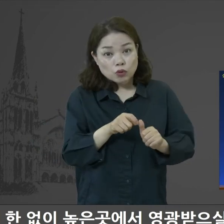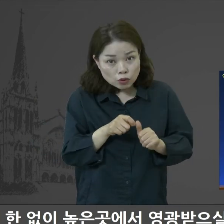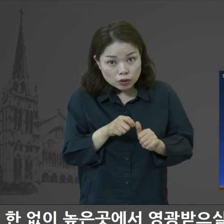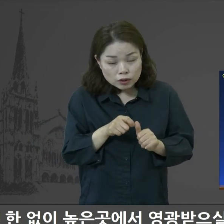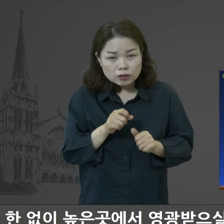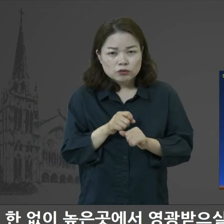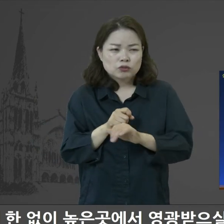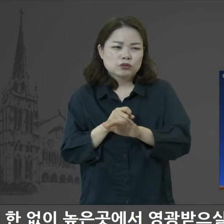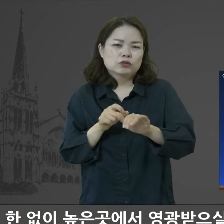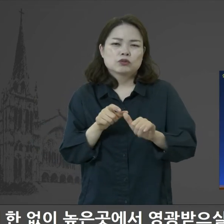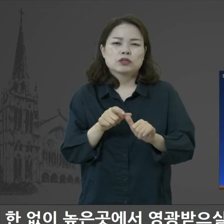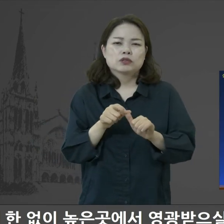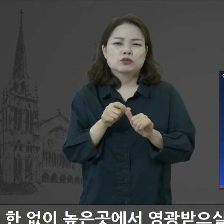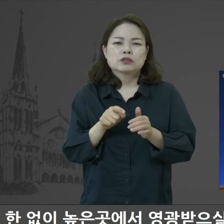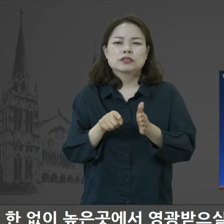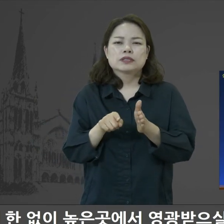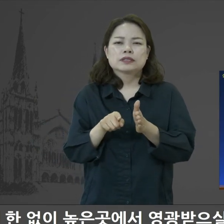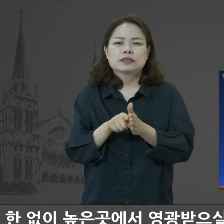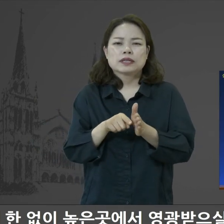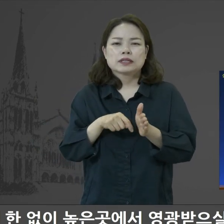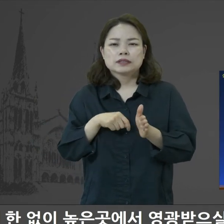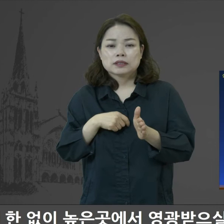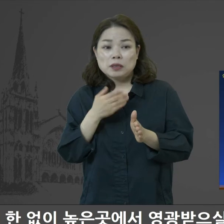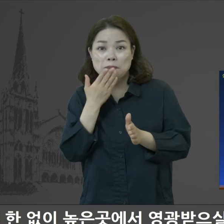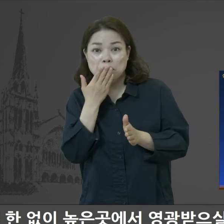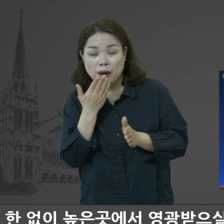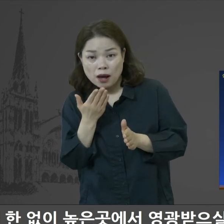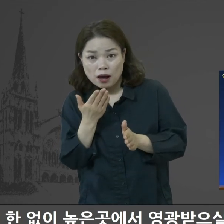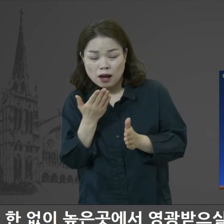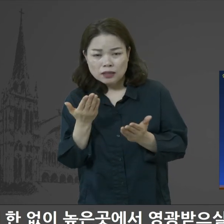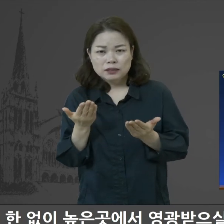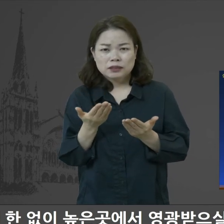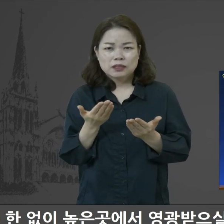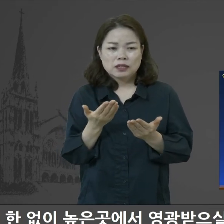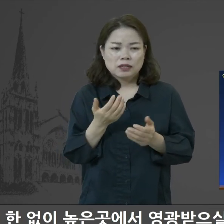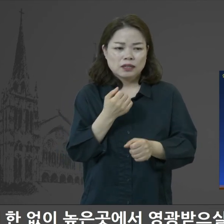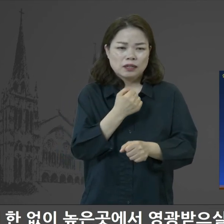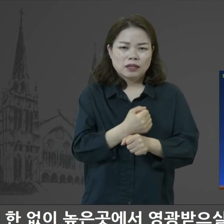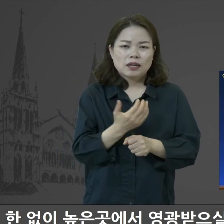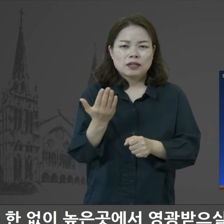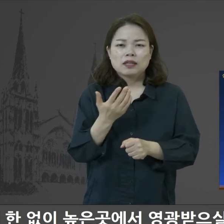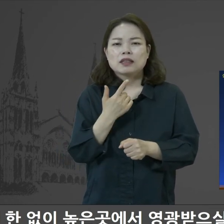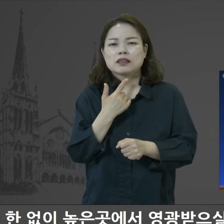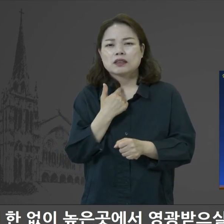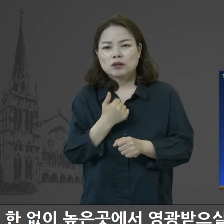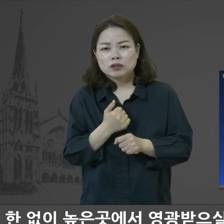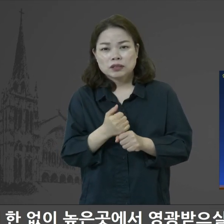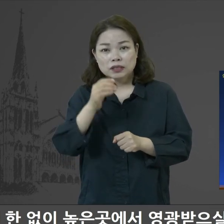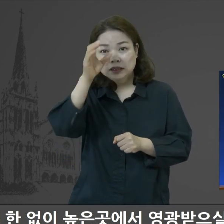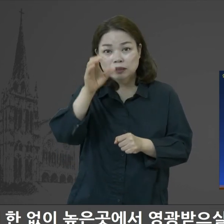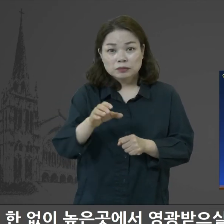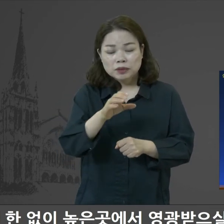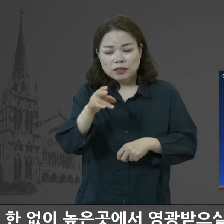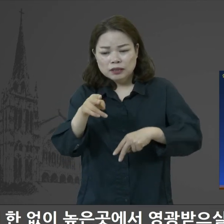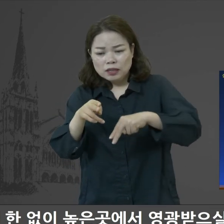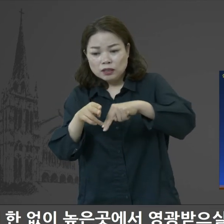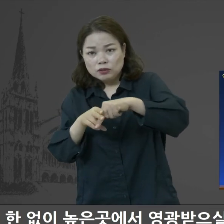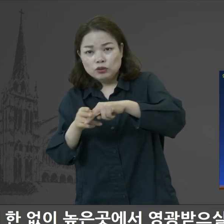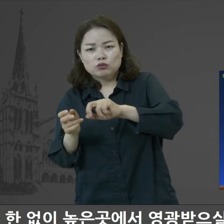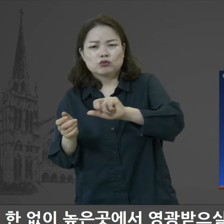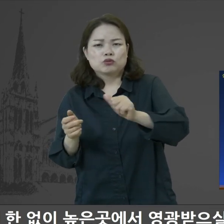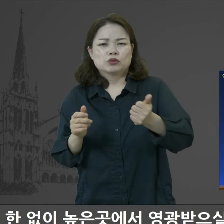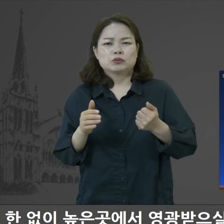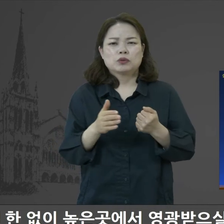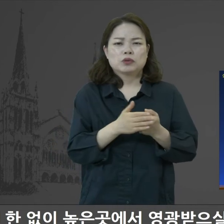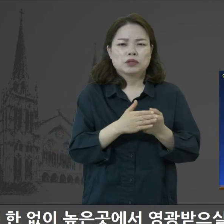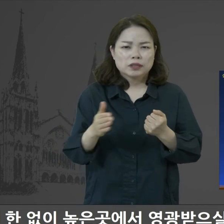그리고 우리의 구원을 위해서 자신이 할 수 있는 일, 아니 해야만 하는 일, 그 십자가에 달려 죽으심으로